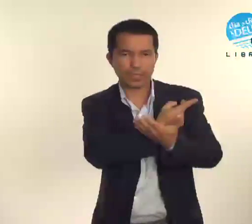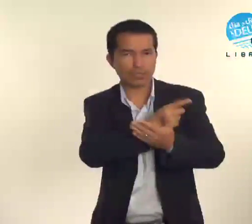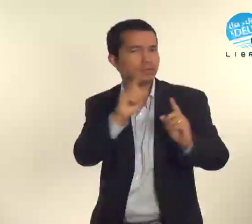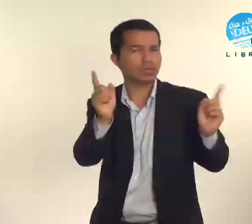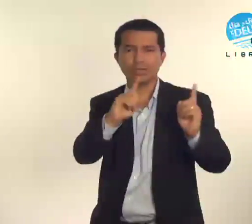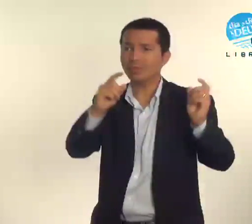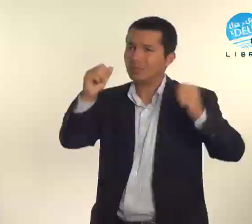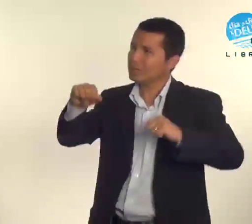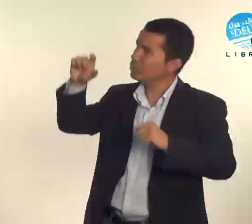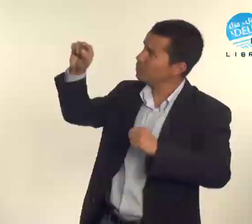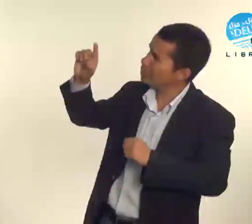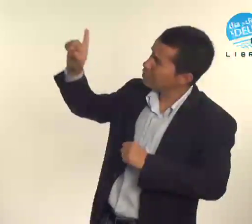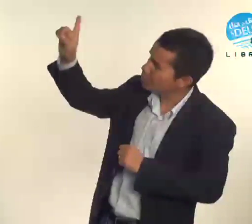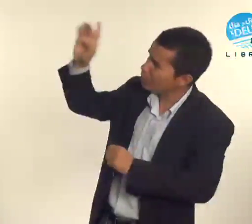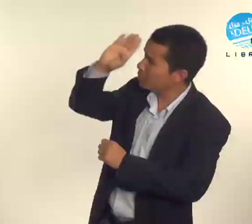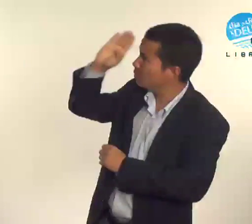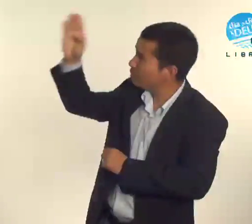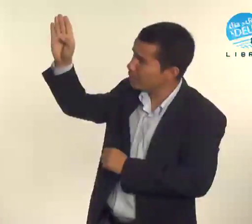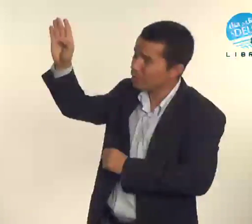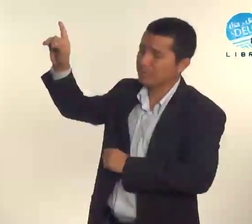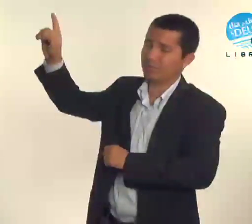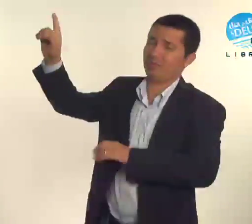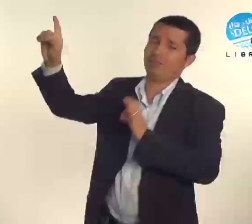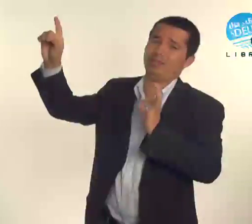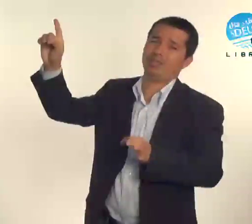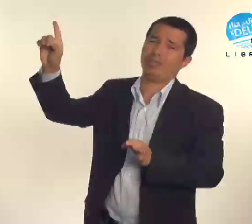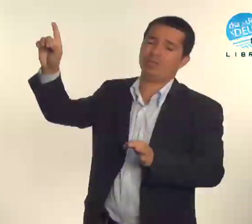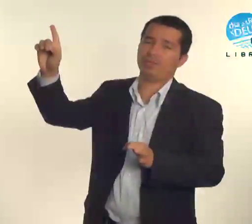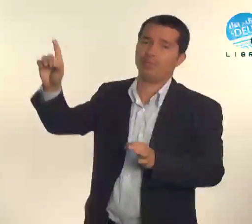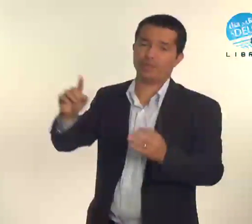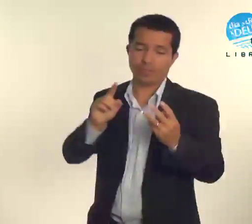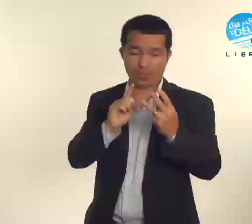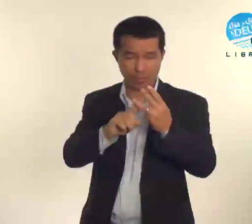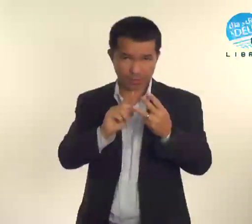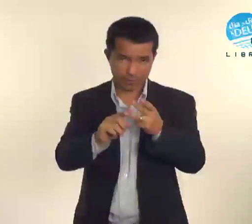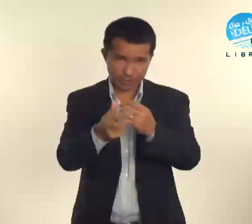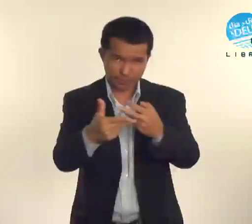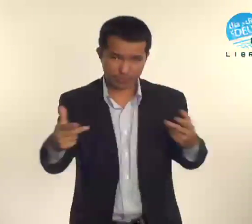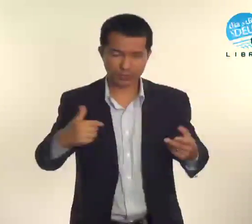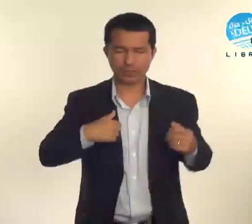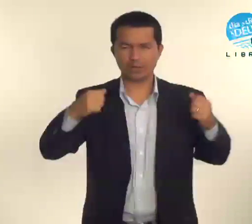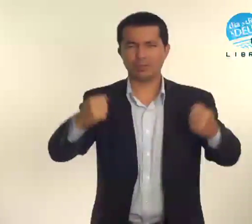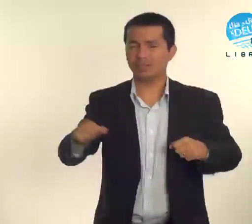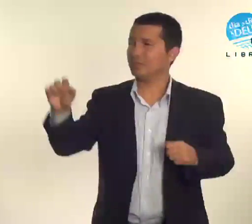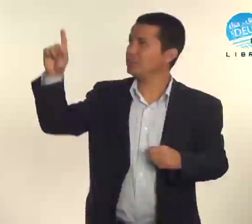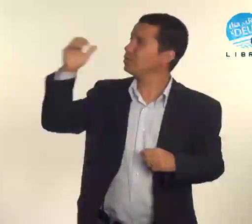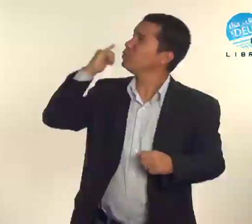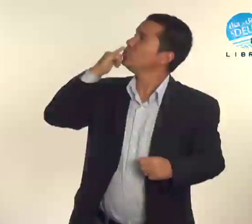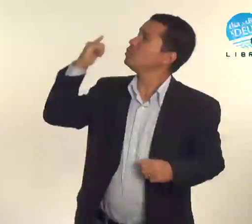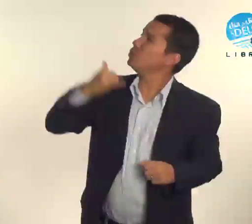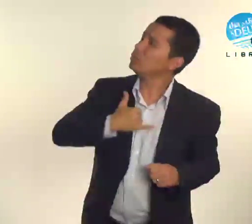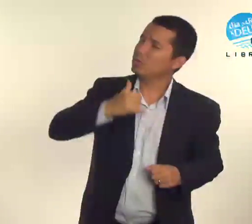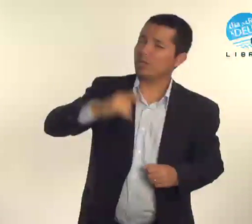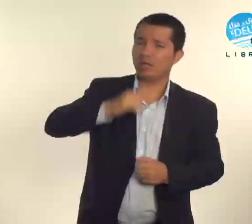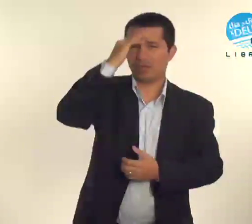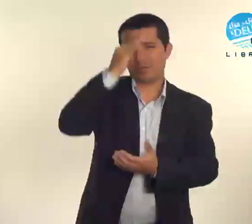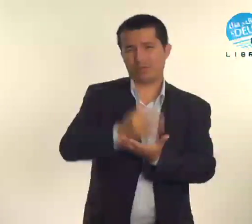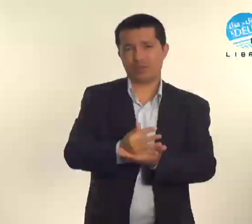Terceira coisa que eu preciso para que o perdão venha é fé. Por quê? Porque eu tenho